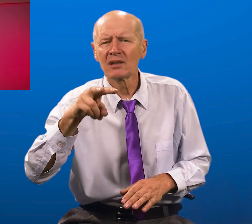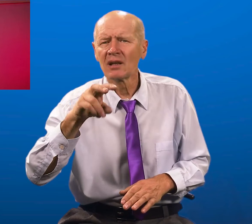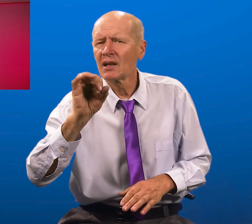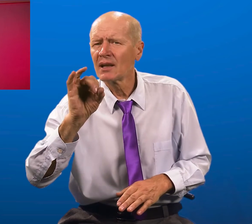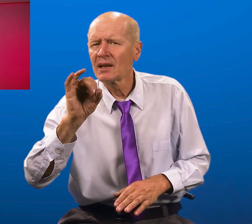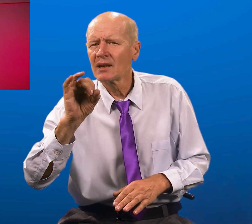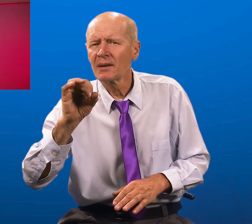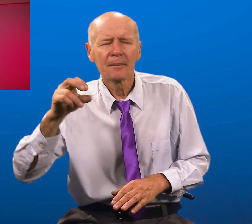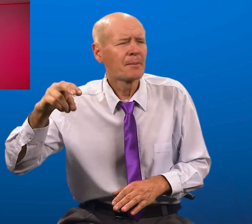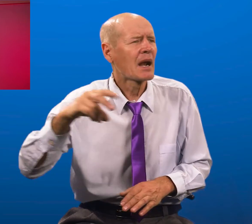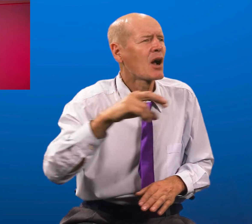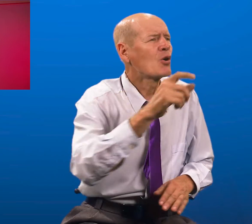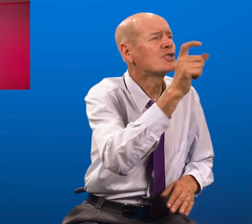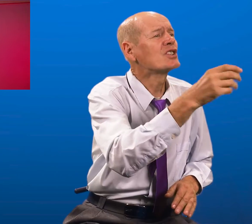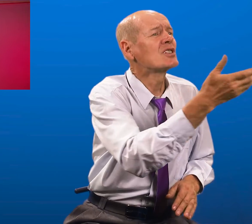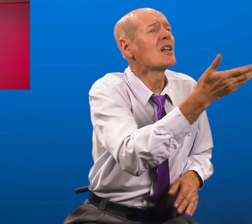слышишь ли, прохожий,